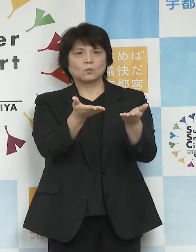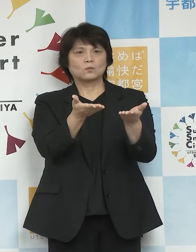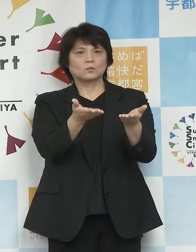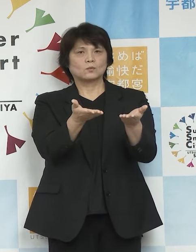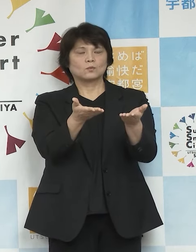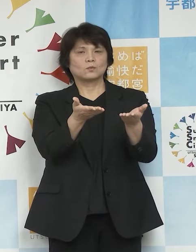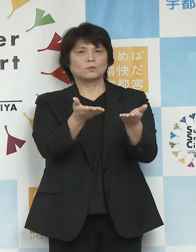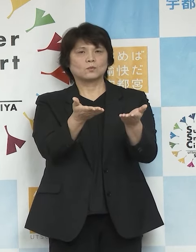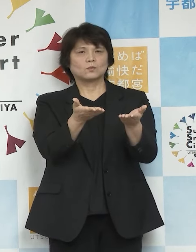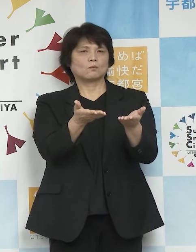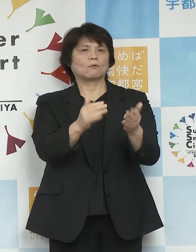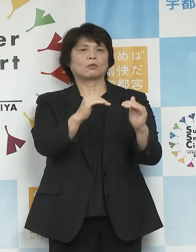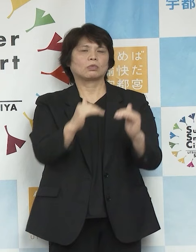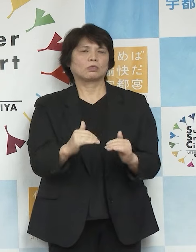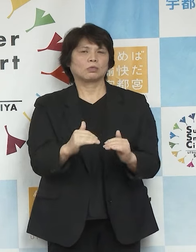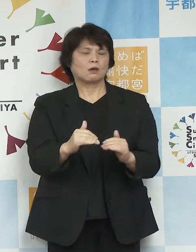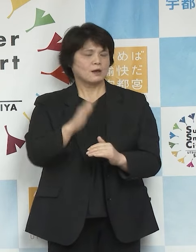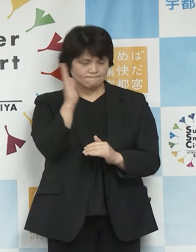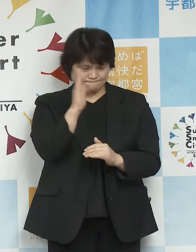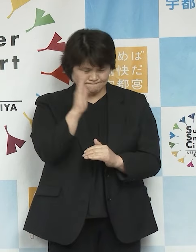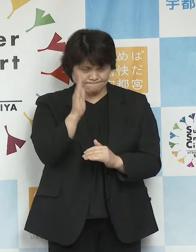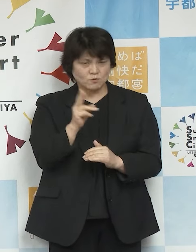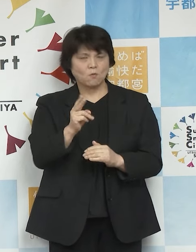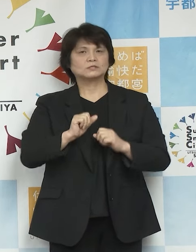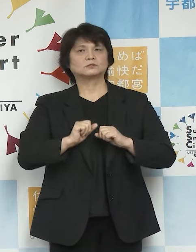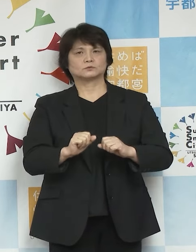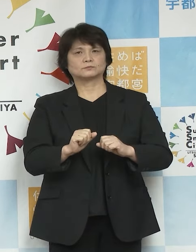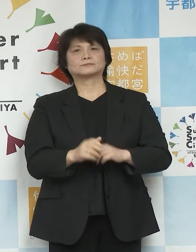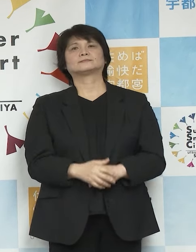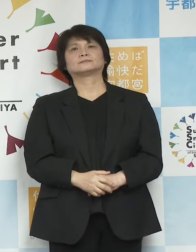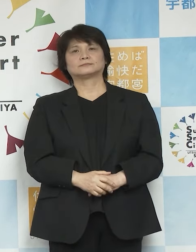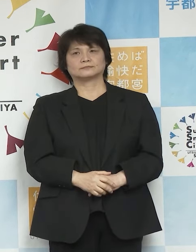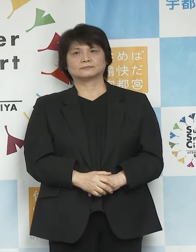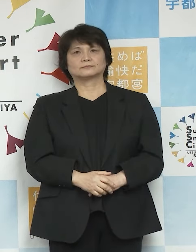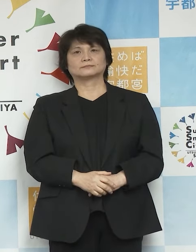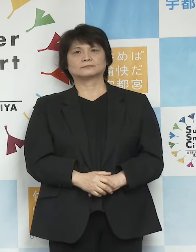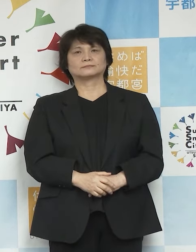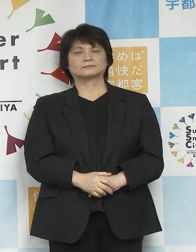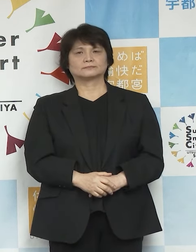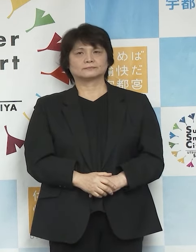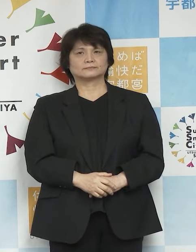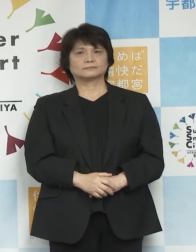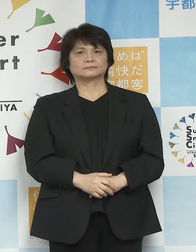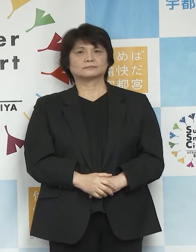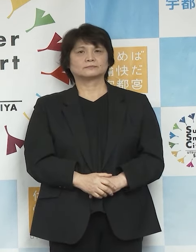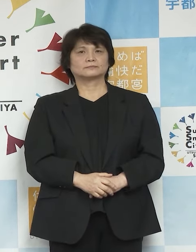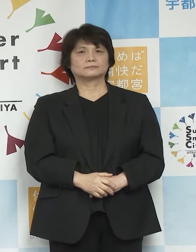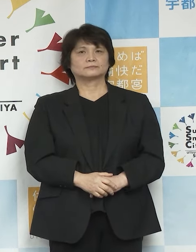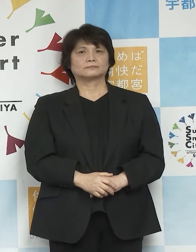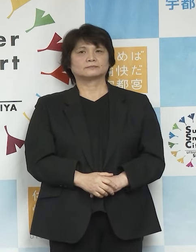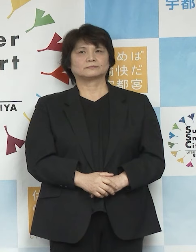市民サービスの提供の低下は招かないようにしていきます。 はい、わかりました。